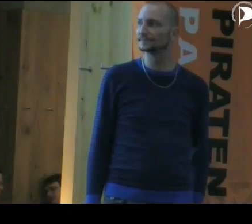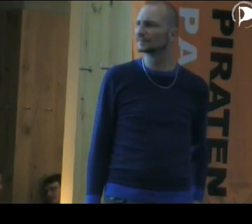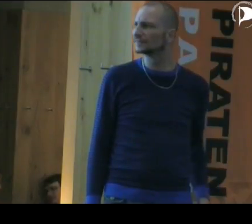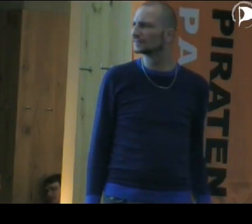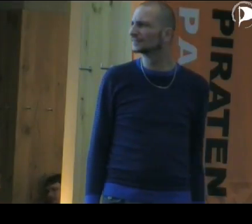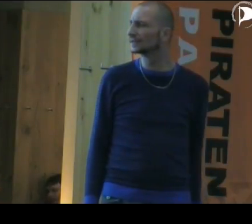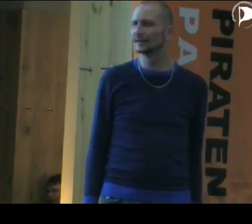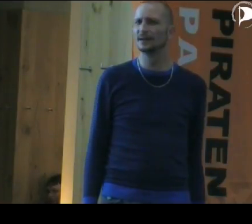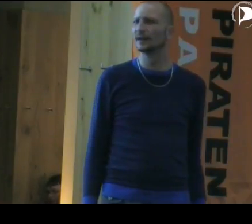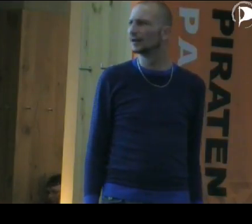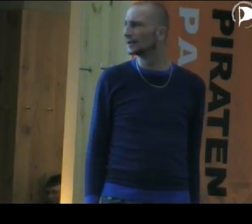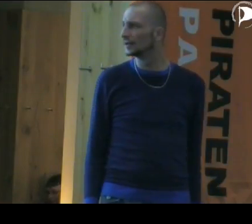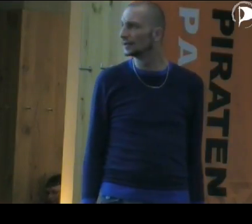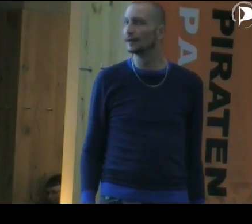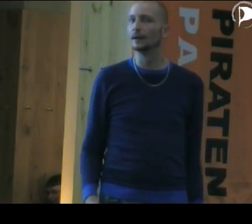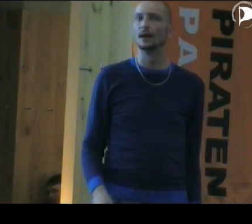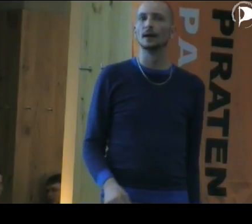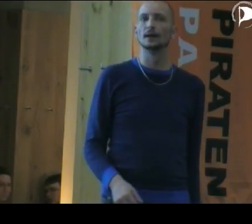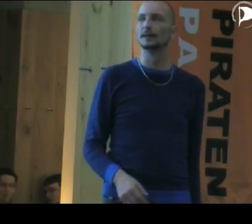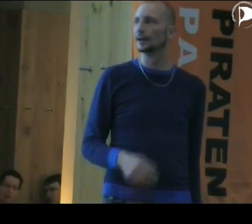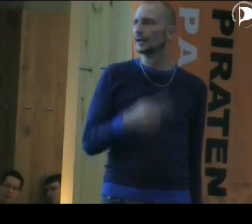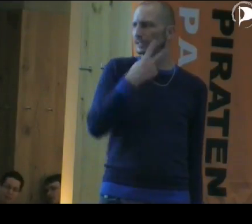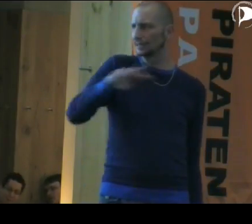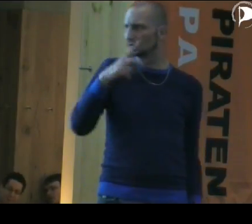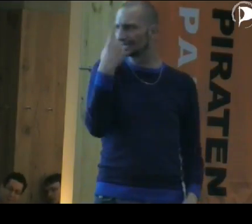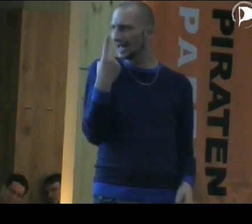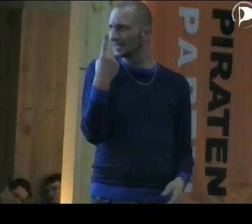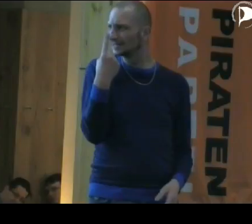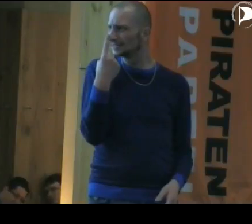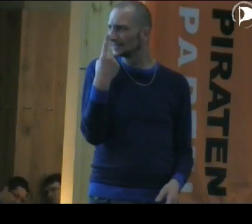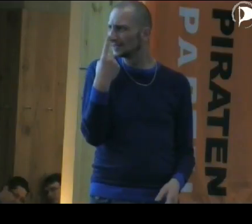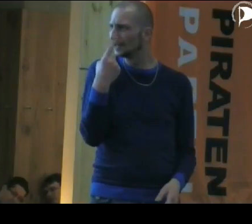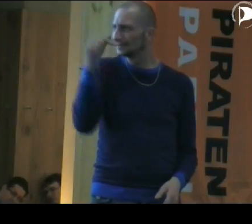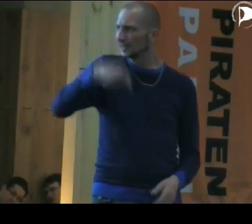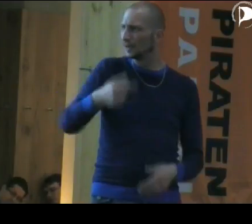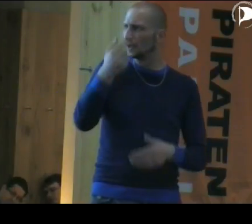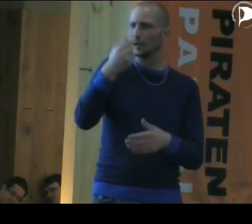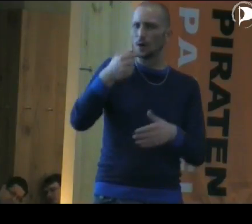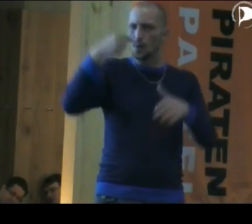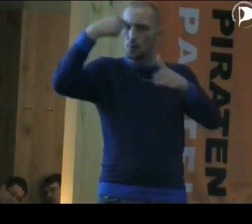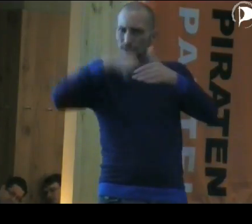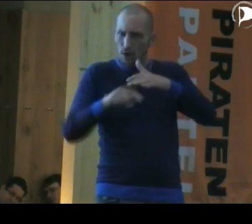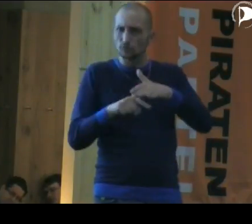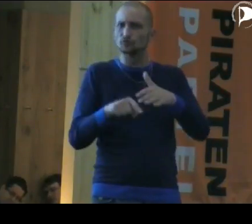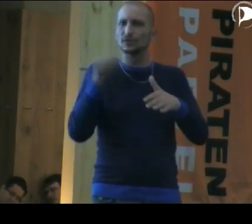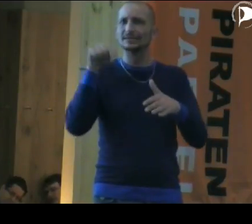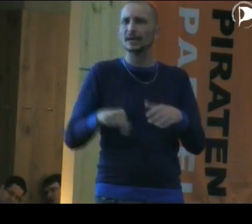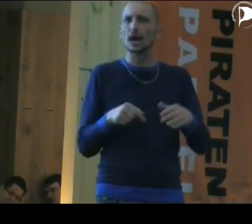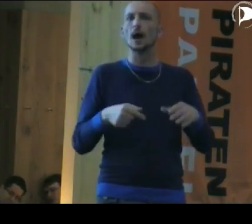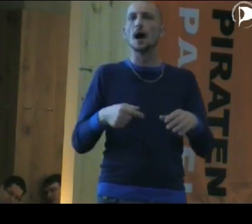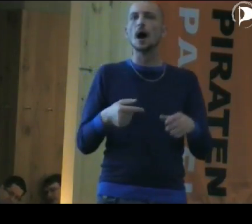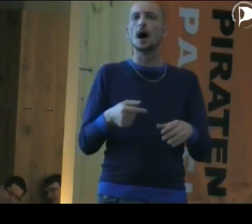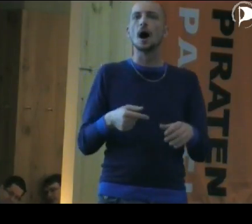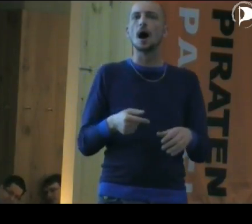das kloster einst bei der ingenieur sprecher auf seine für einheitlichkeit war vorhin stunden werkzeuge die vor